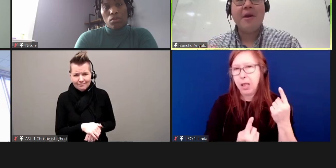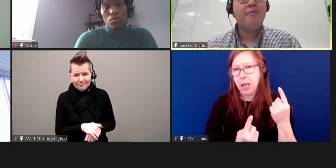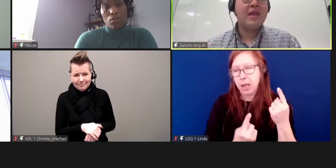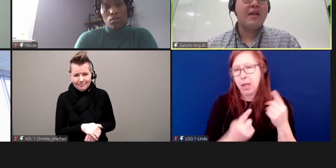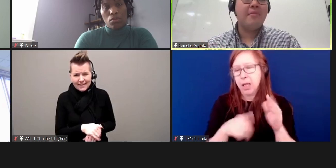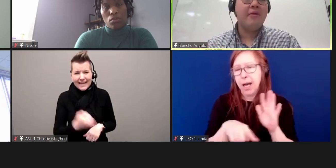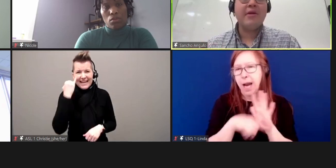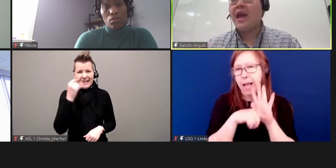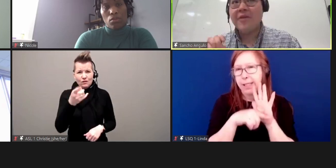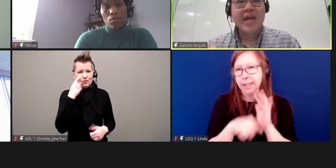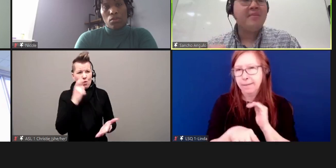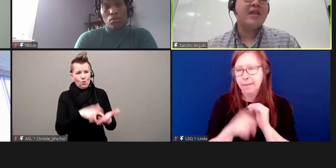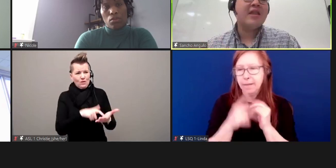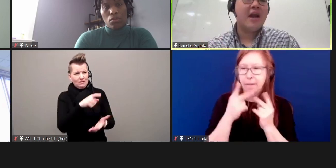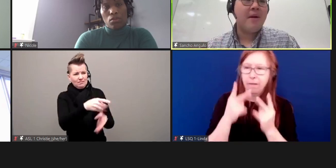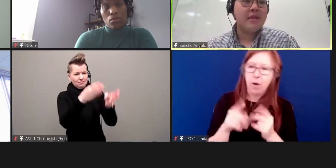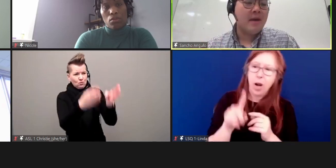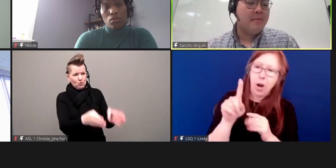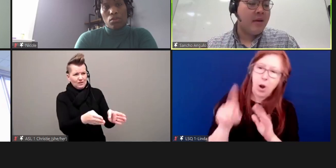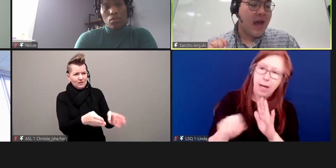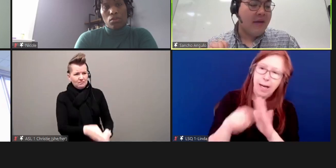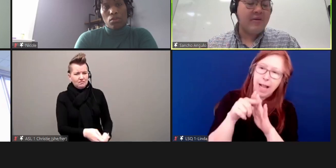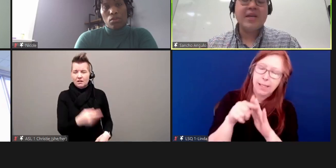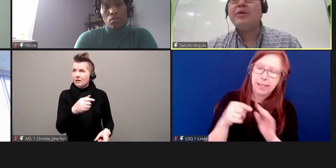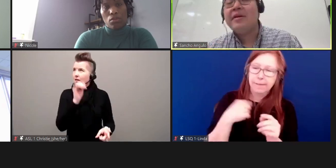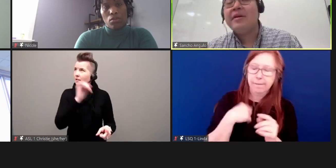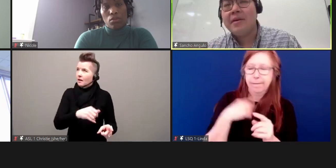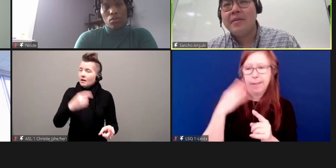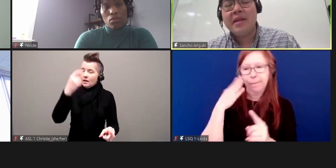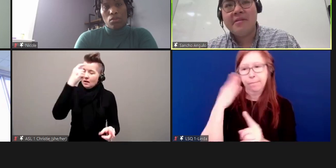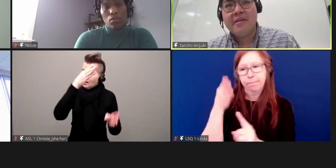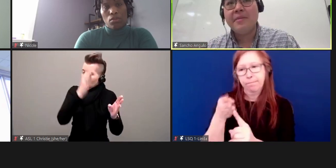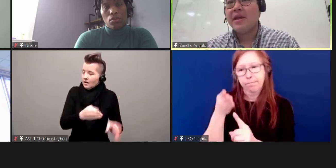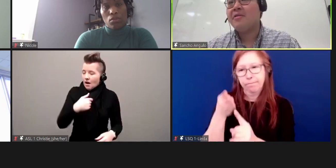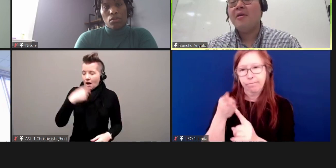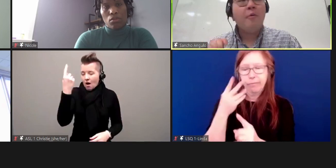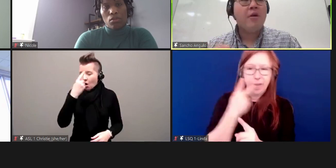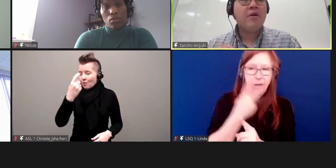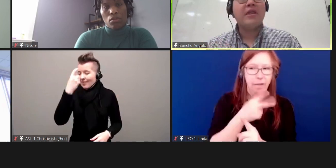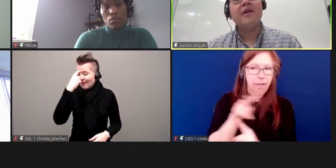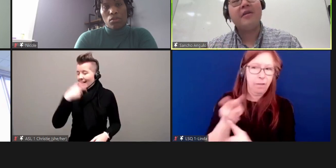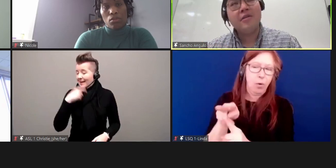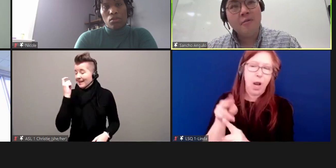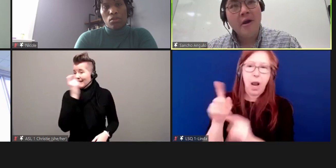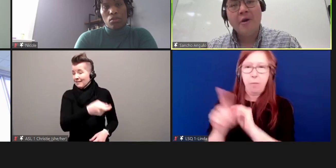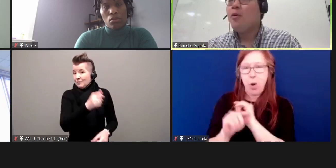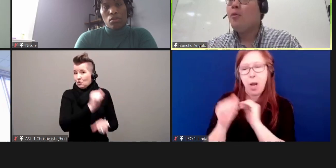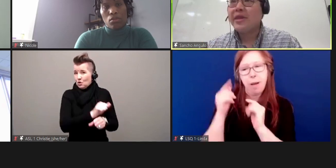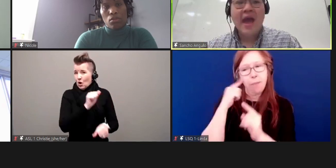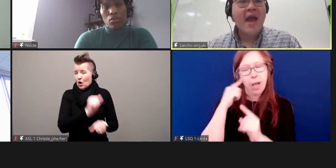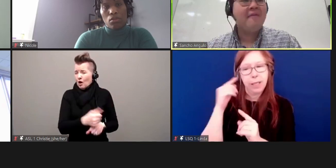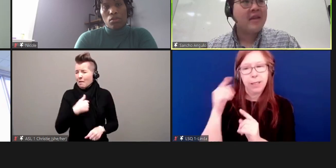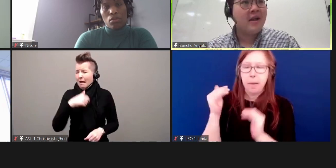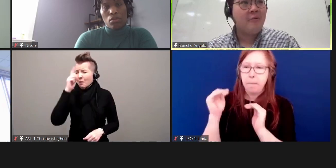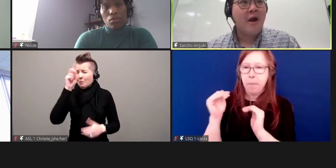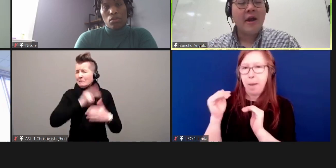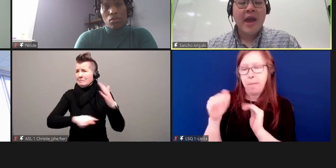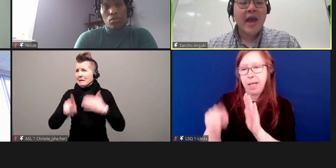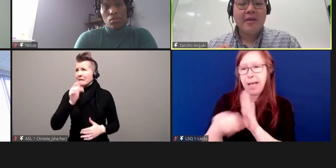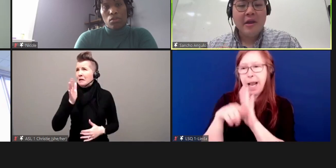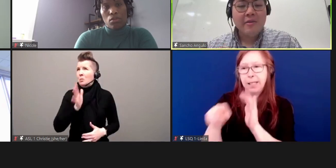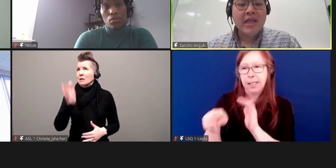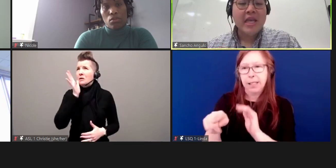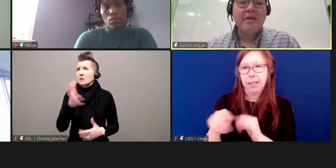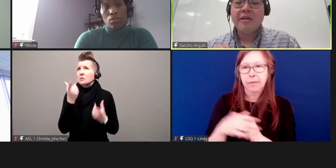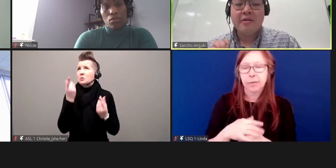Vous voyez une chose et puis la seule chose à laquelle vous pensez quand vous voyez cet employé, c'est qu'est-ce qu'ils vont faire